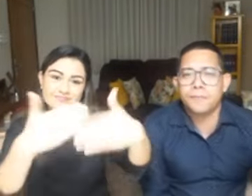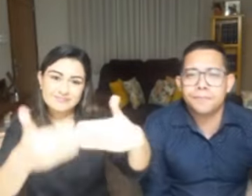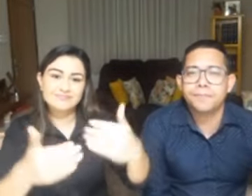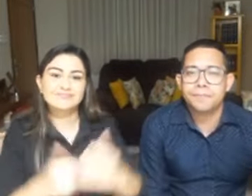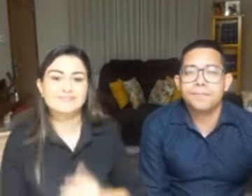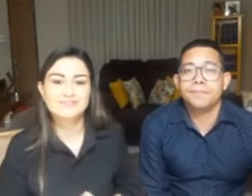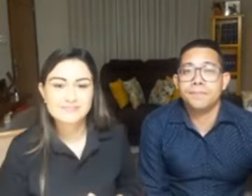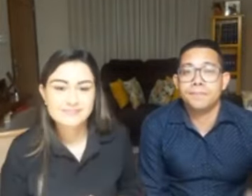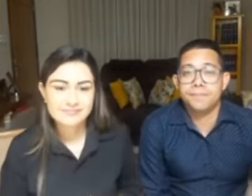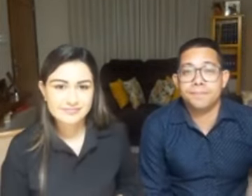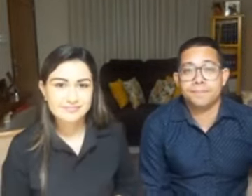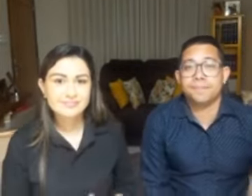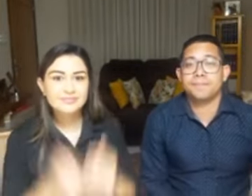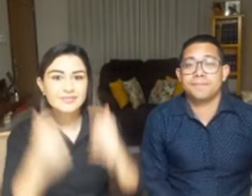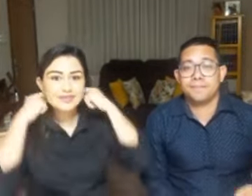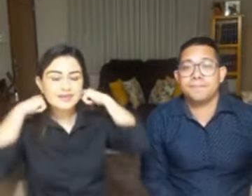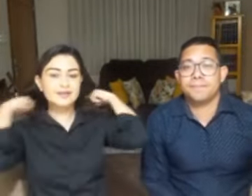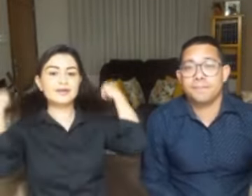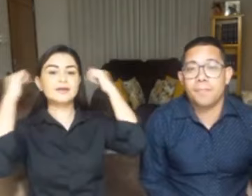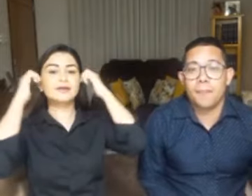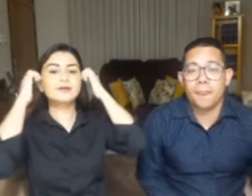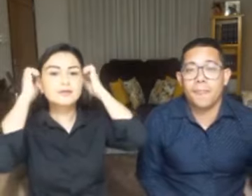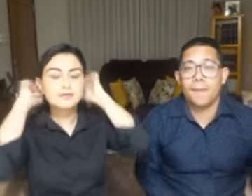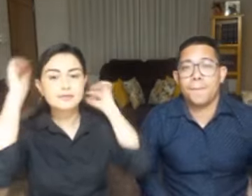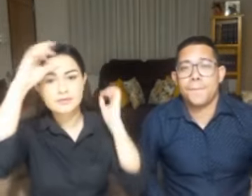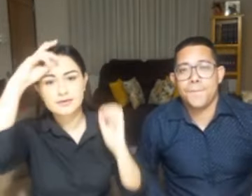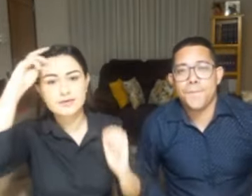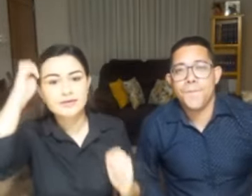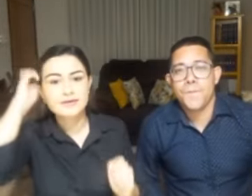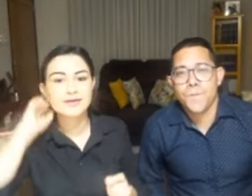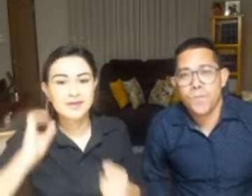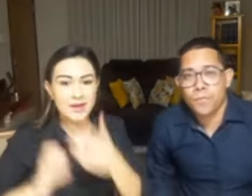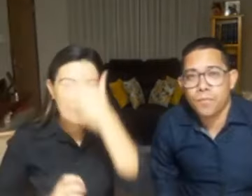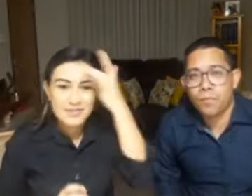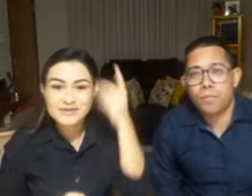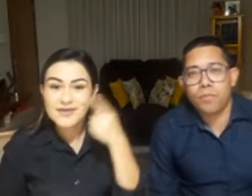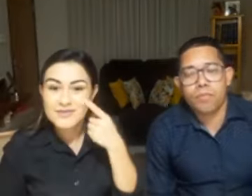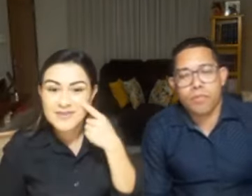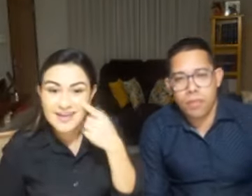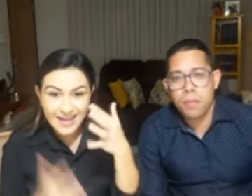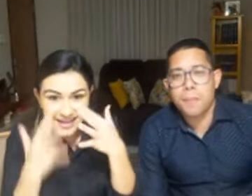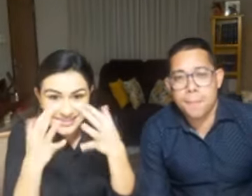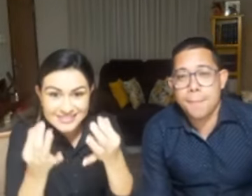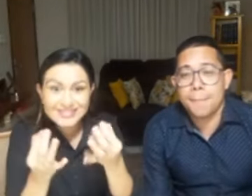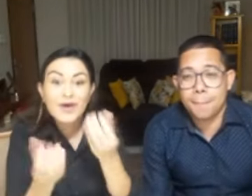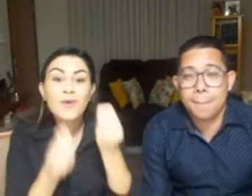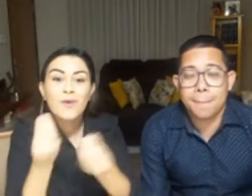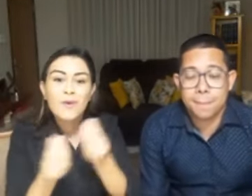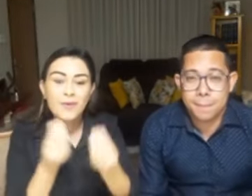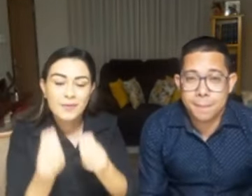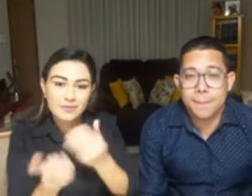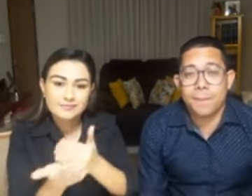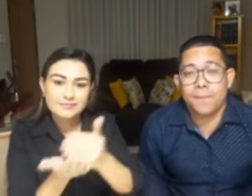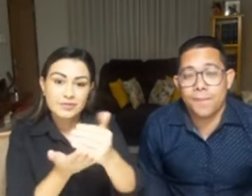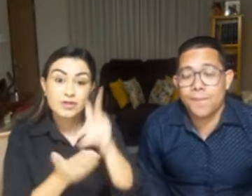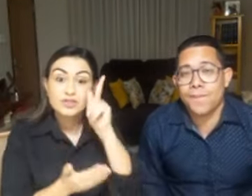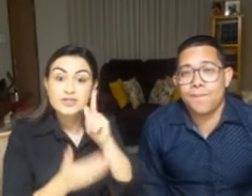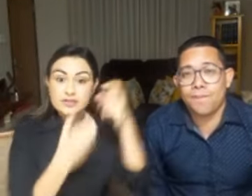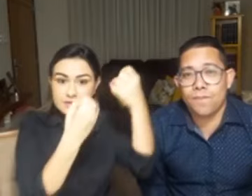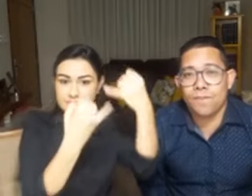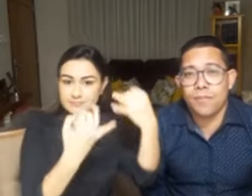poucos. Perfeito. Pessoal, então, que vocês estão ouvindo aí, ó, prestem muito bem atenção nessa fala do Gesiel,